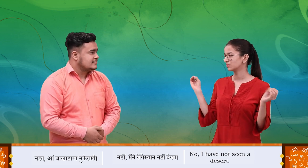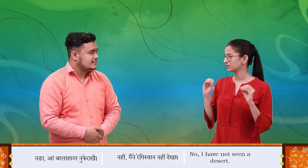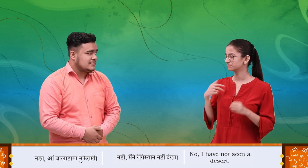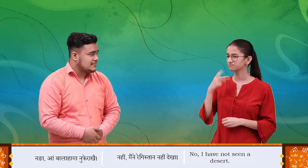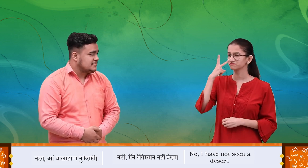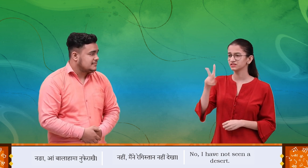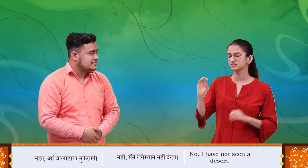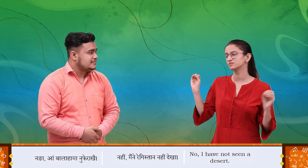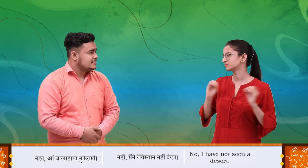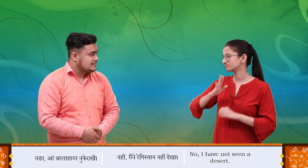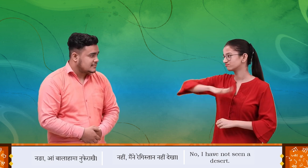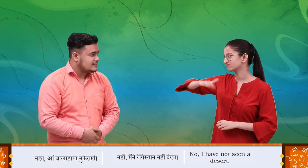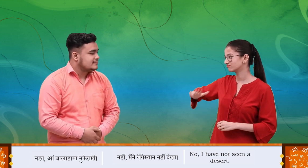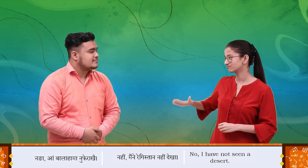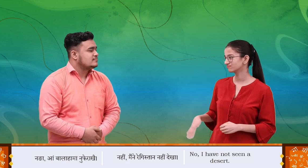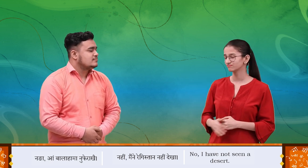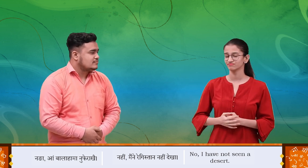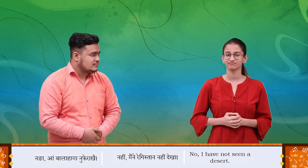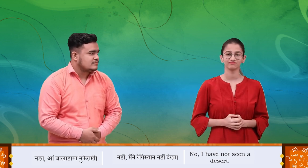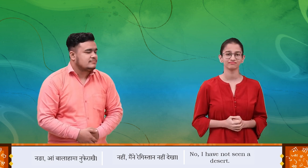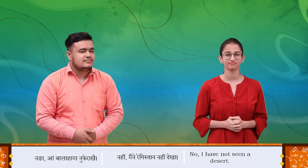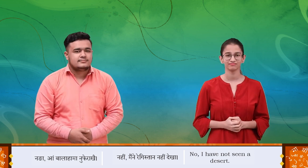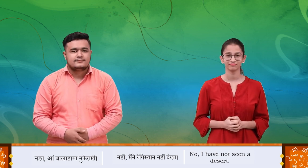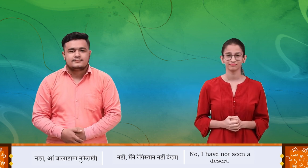नङा, आं बाला हामा नुफेराखै।